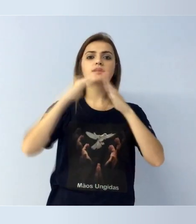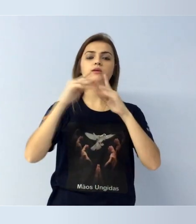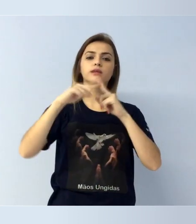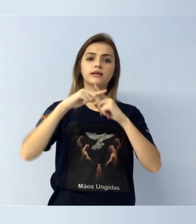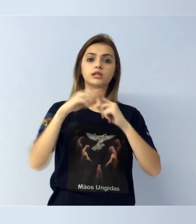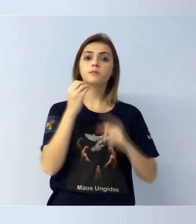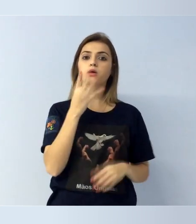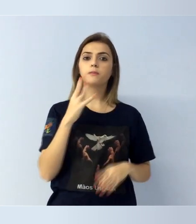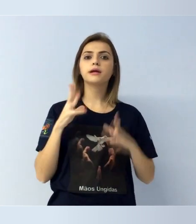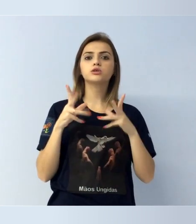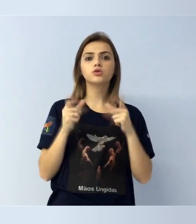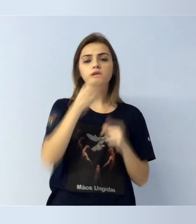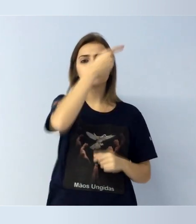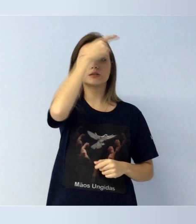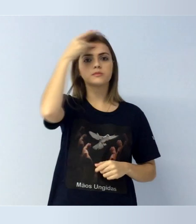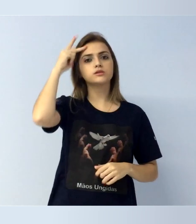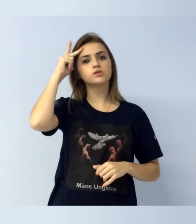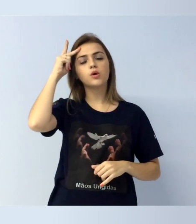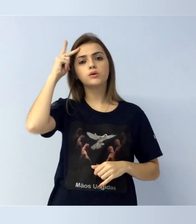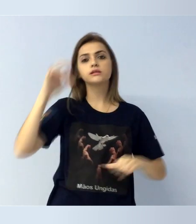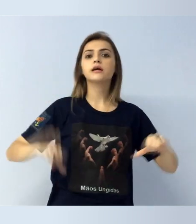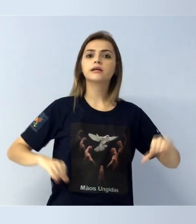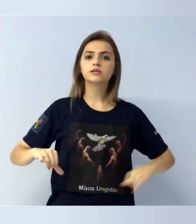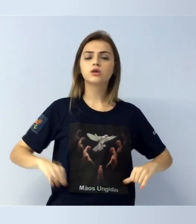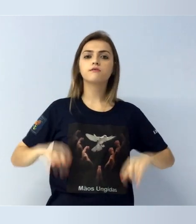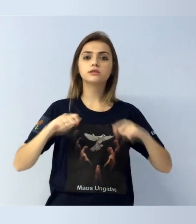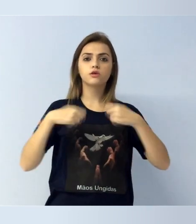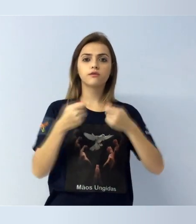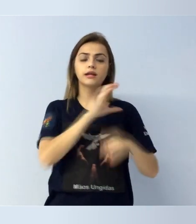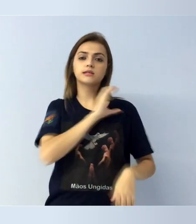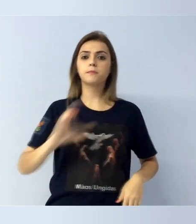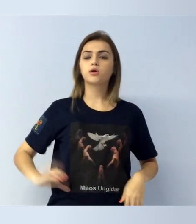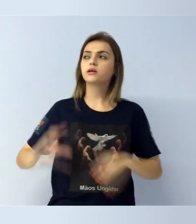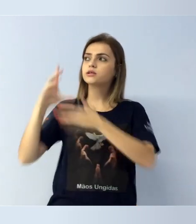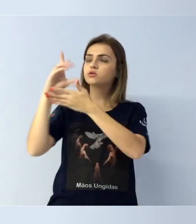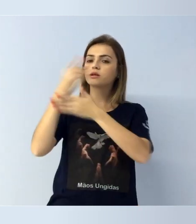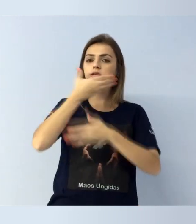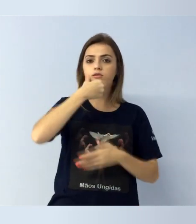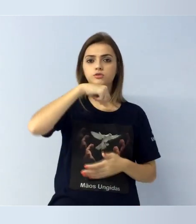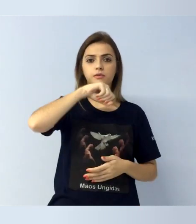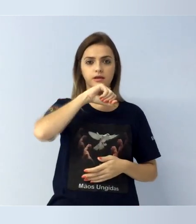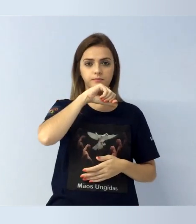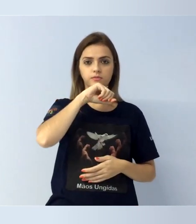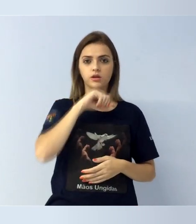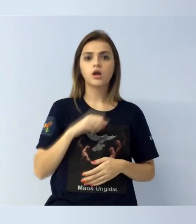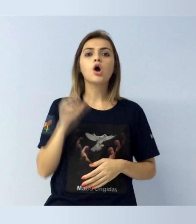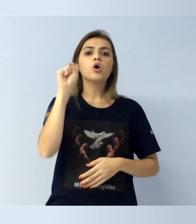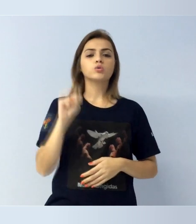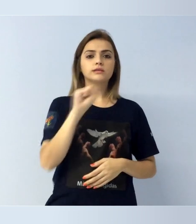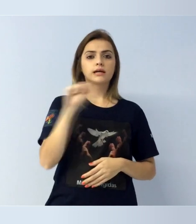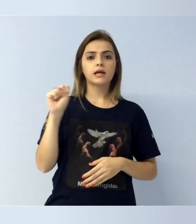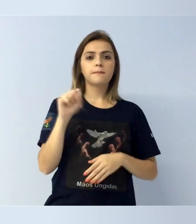bem de todos, pelos quais a igreja sofre e se oferece por Cristo a Deus Pai. O sacramento da unção